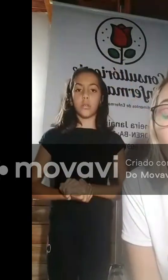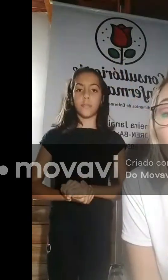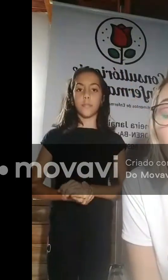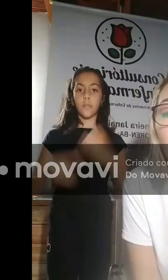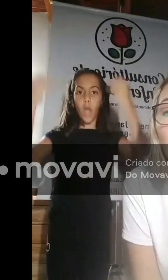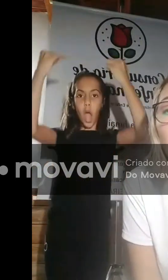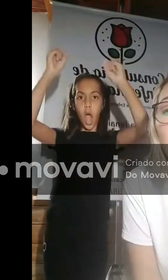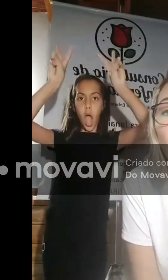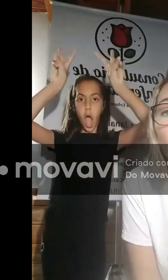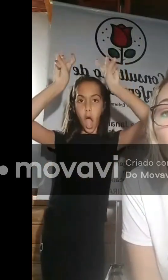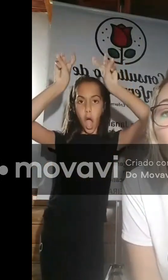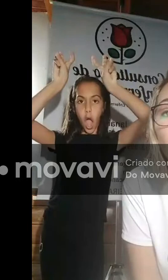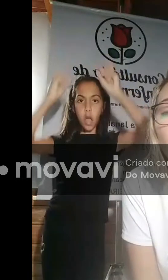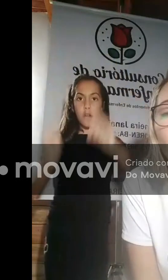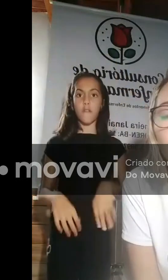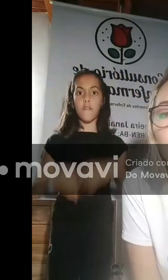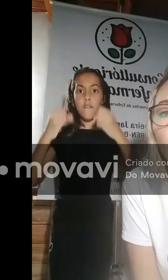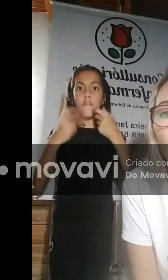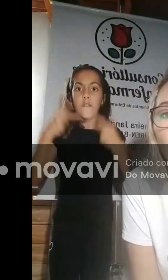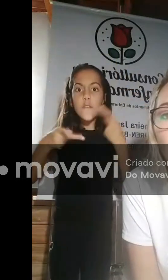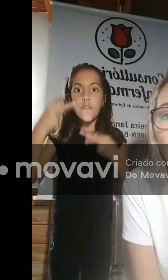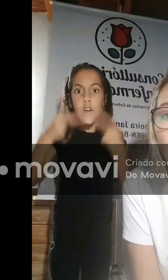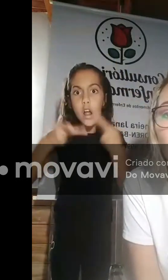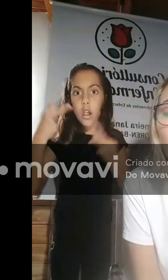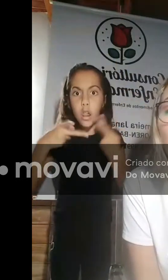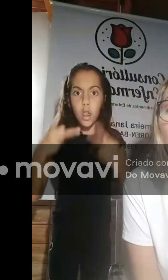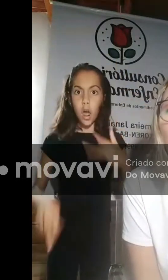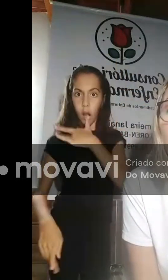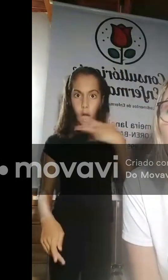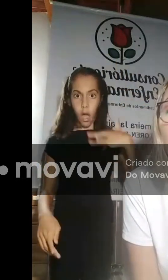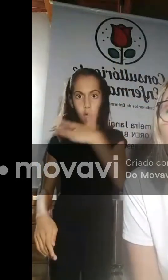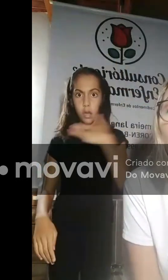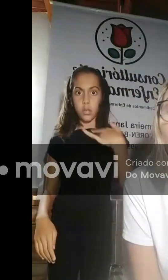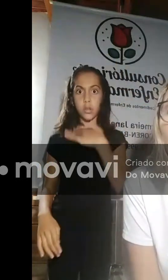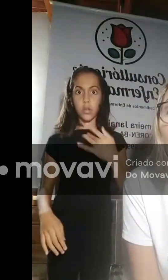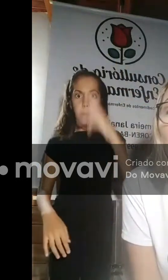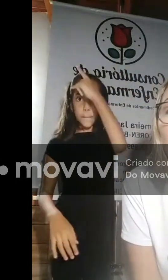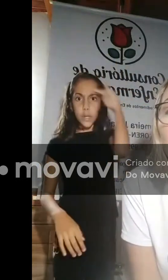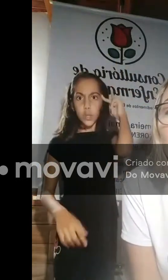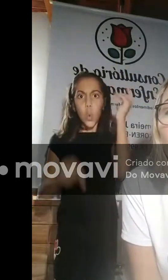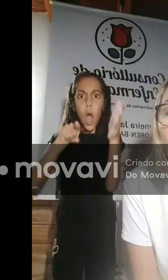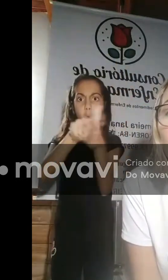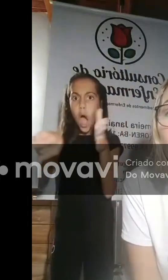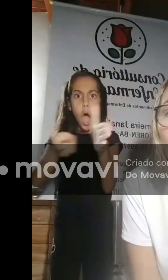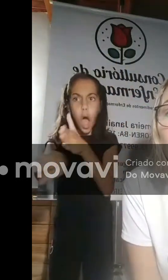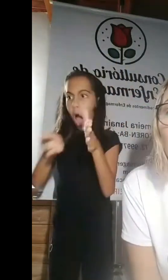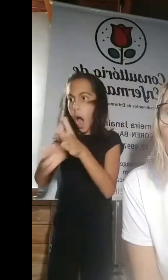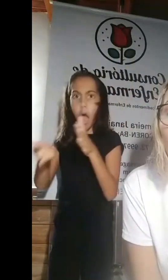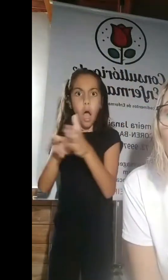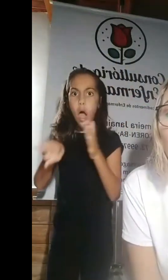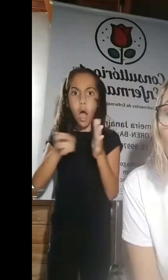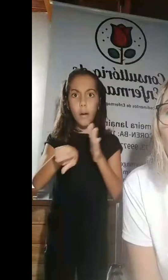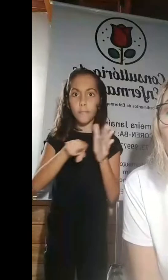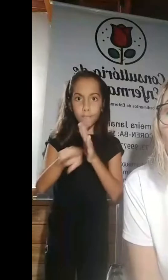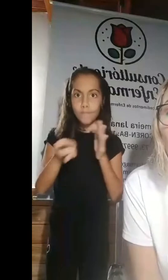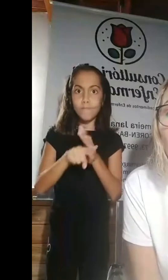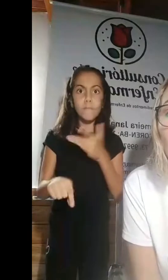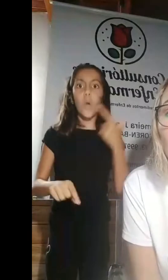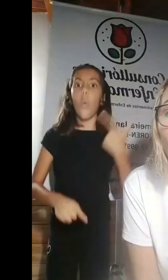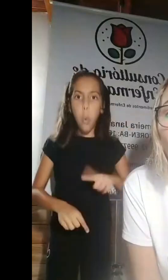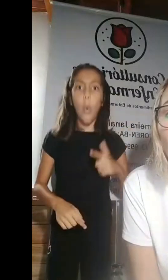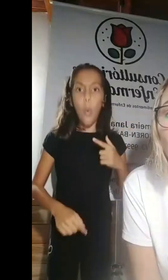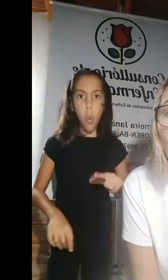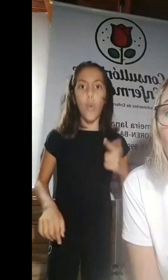temas referentes à saúde, dúvidas da comunidade, da população. Então, nós estaremos aqui convidando profissionais